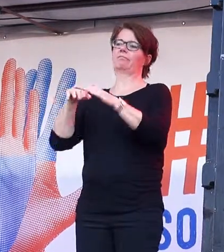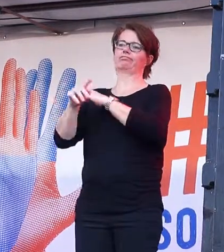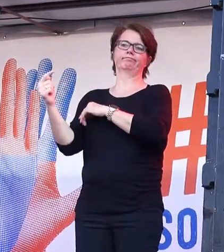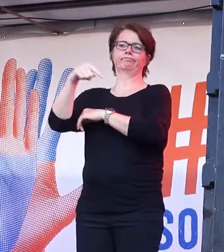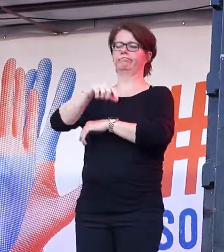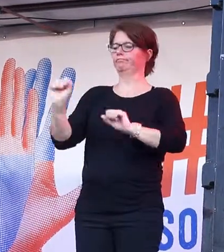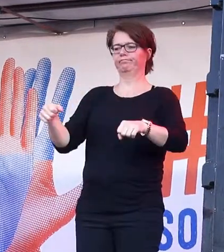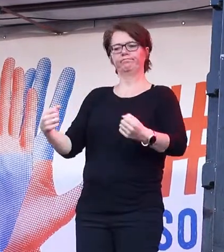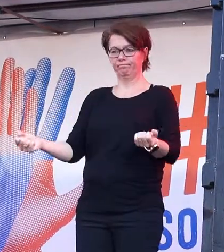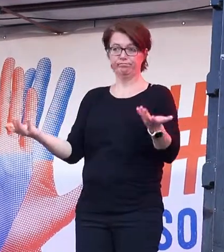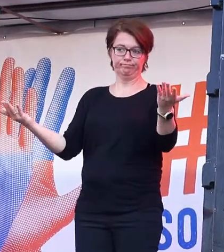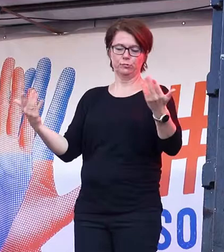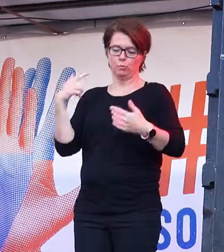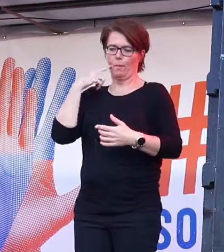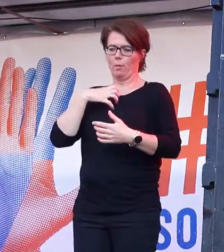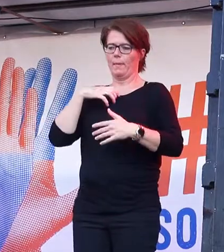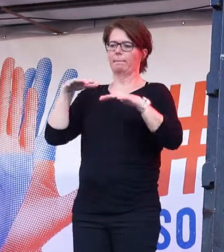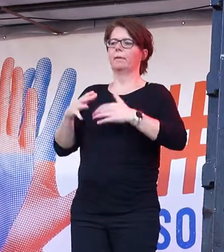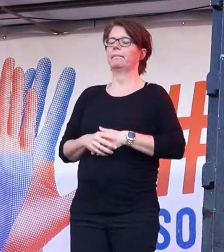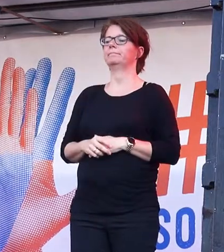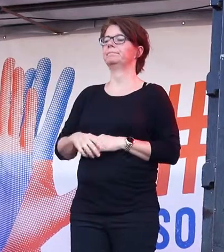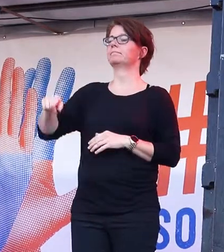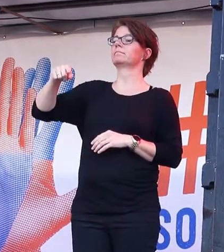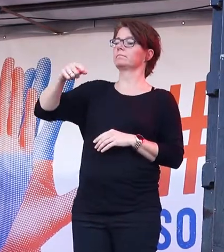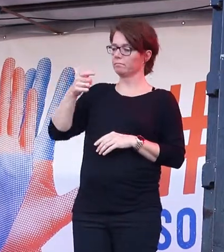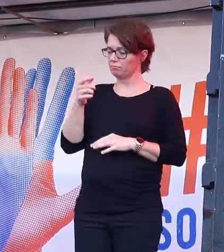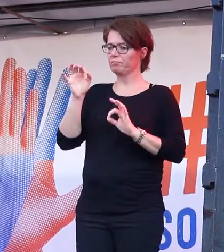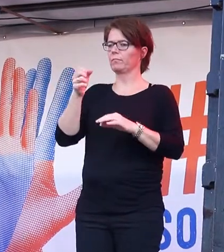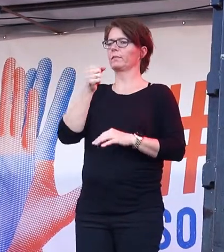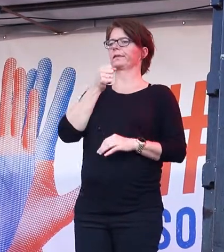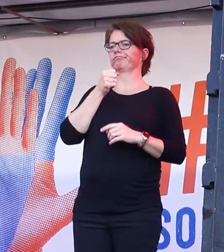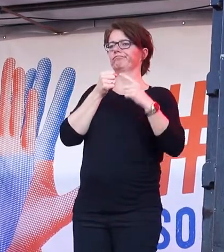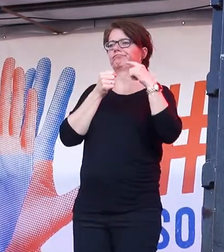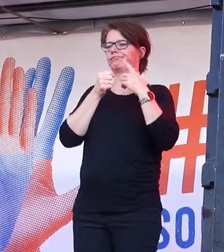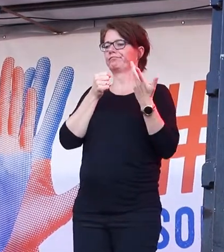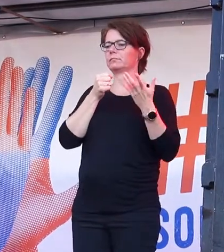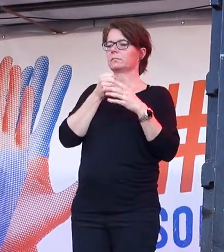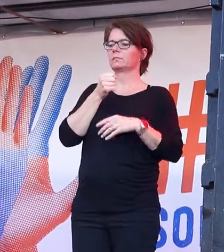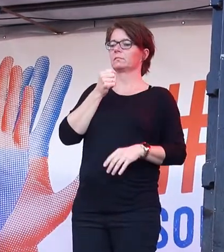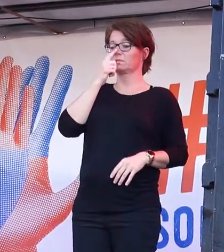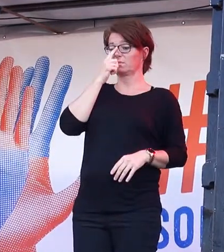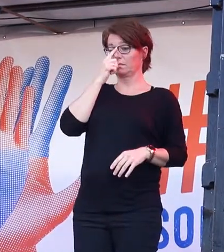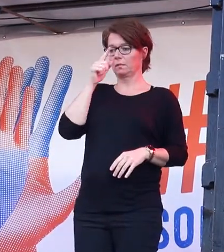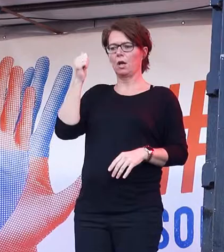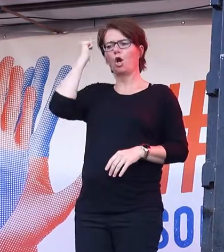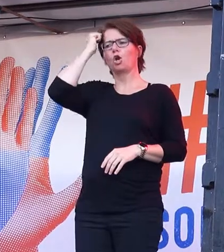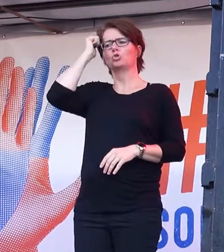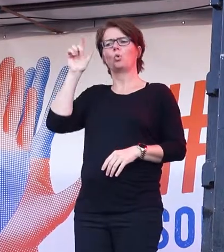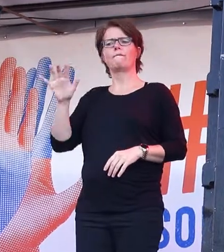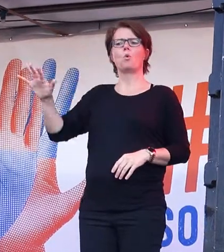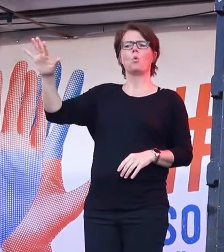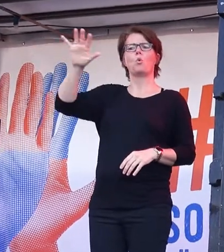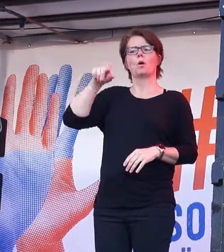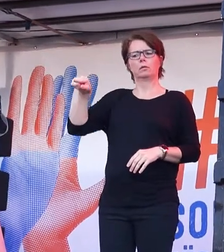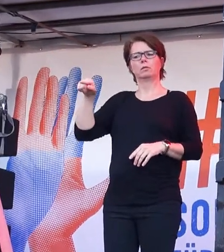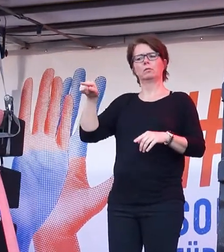So, ich glaube, das ist besser so. Okay, was ich sagen wollte ist, dass Kosovo scheinbar für ein paar, also für die